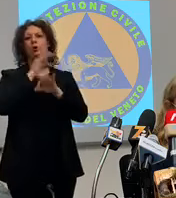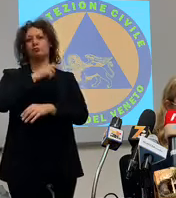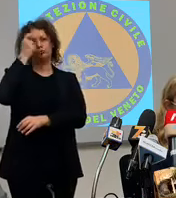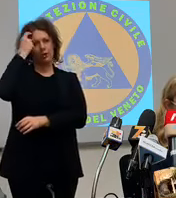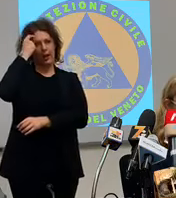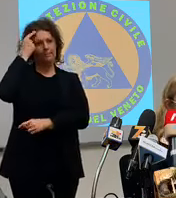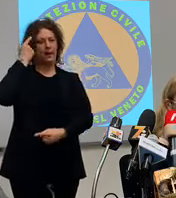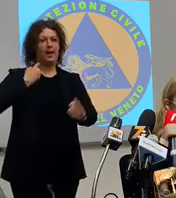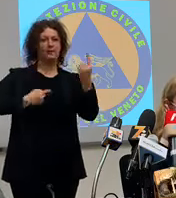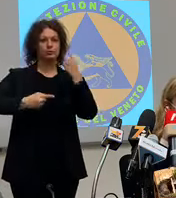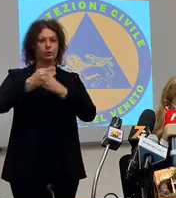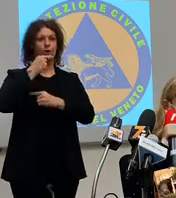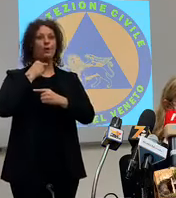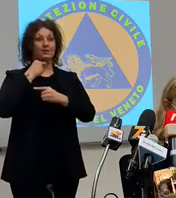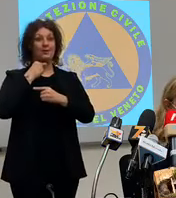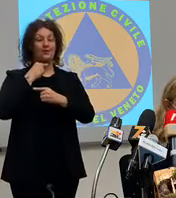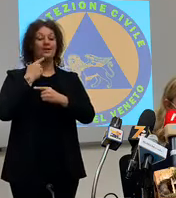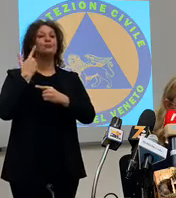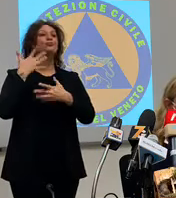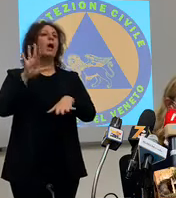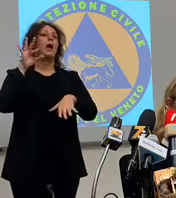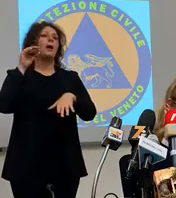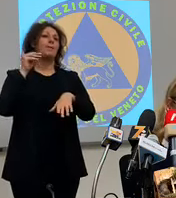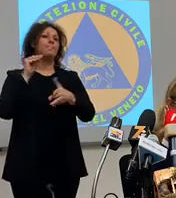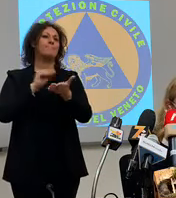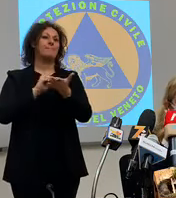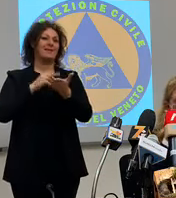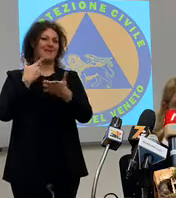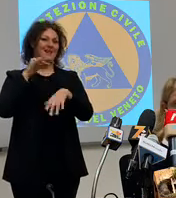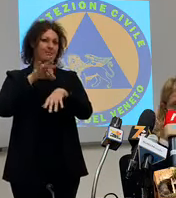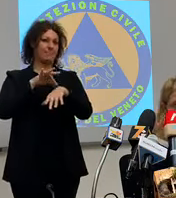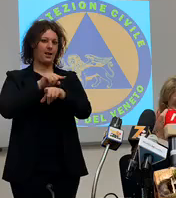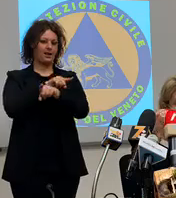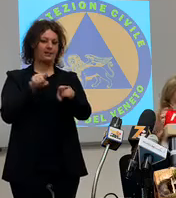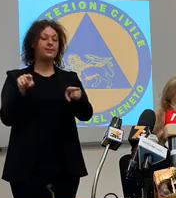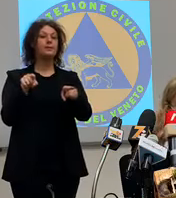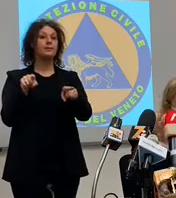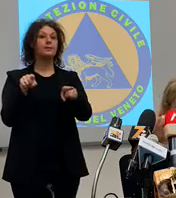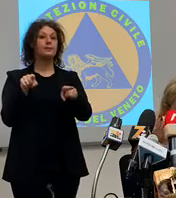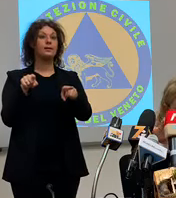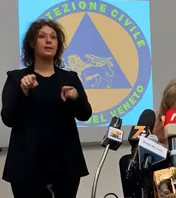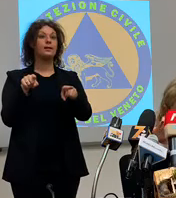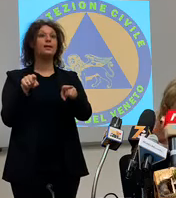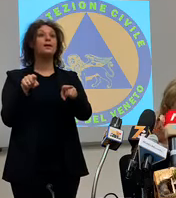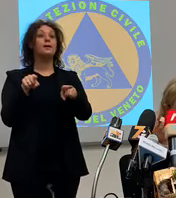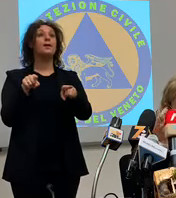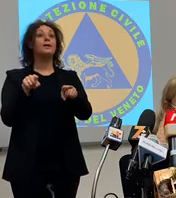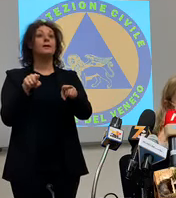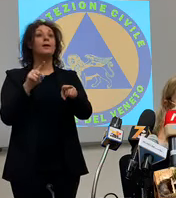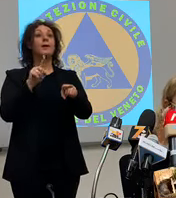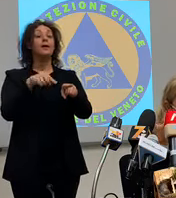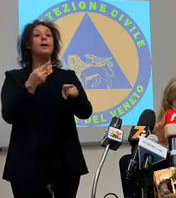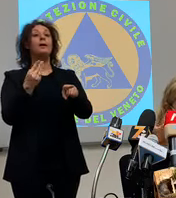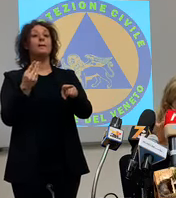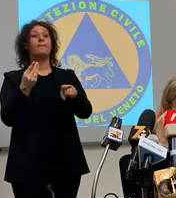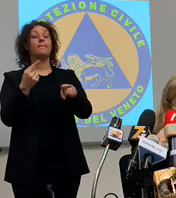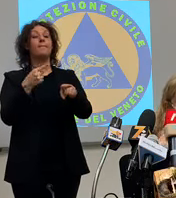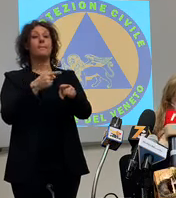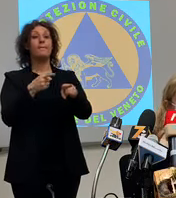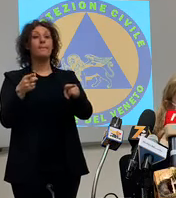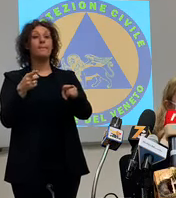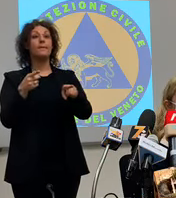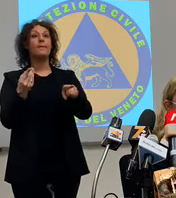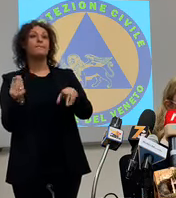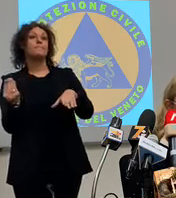cerebrale sono morti quando hanno diciamo quando hanno avuto anche e hanno avuto anche